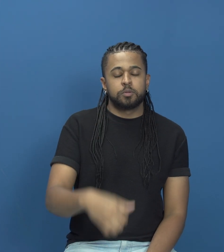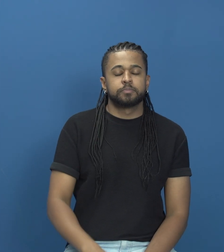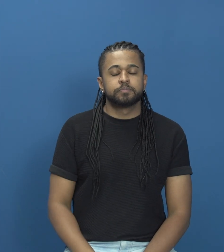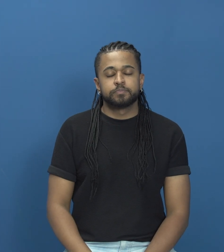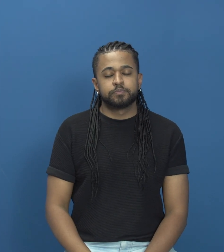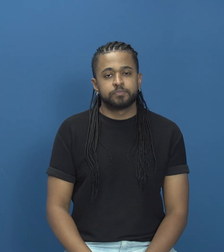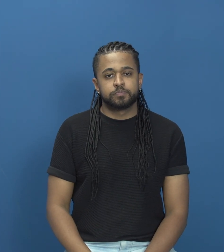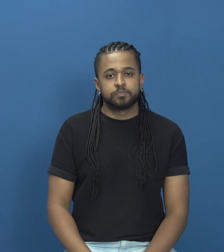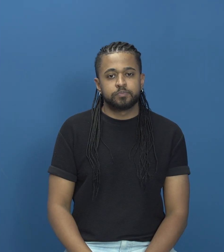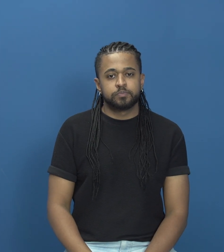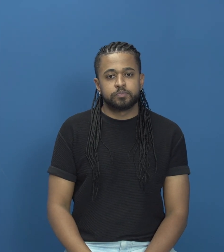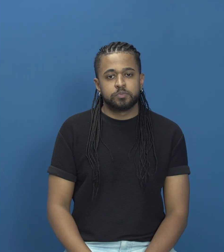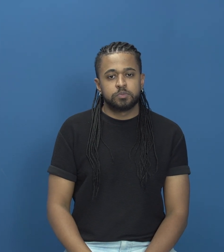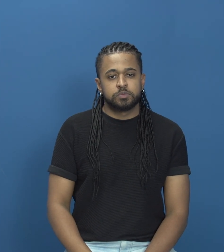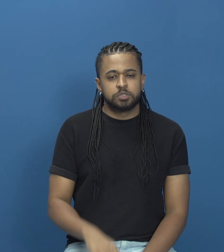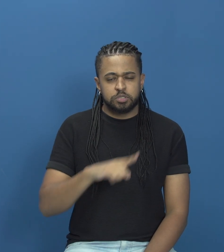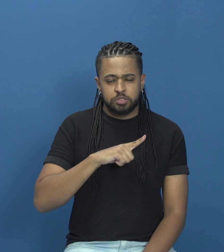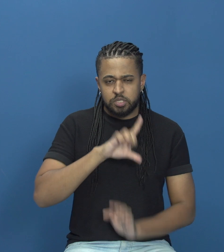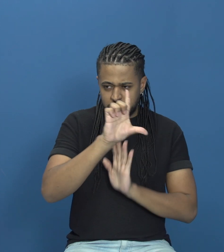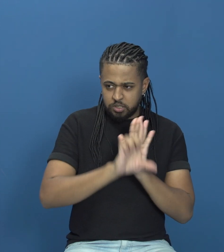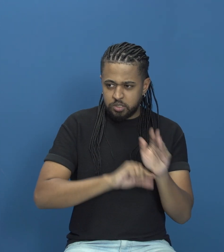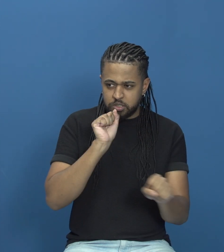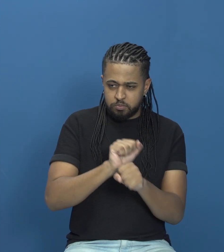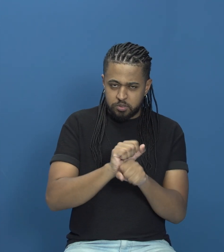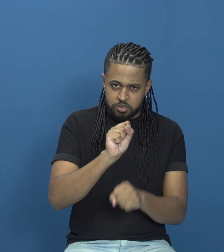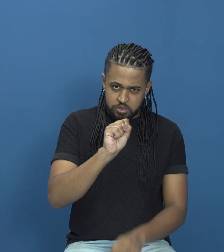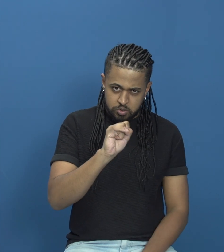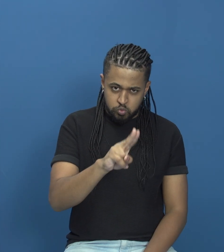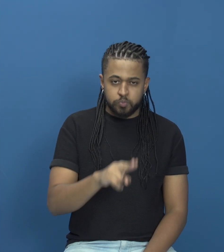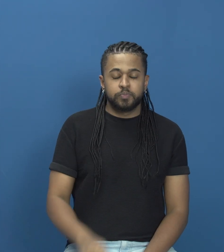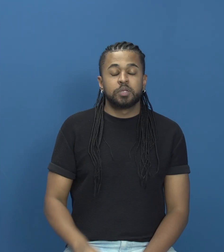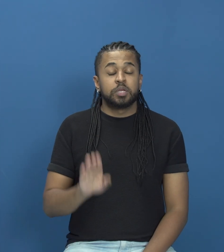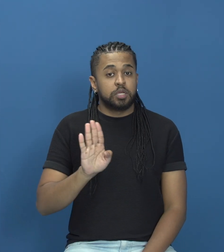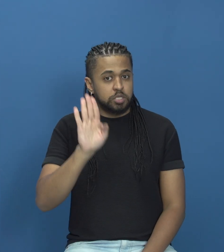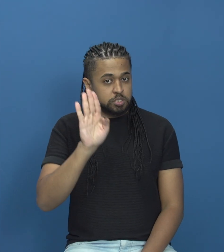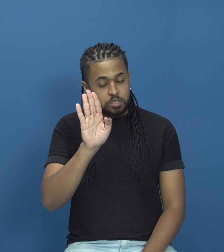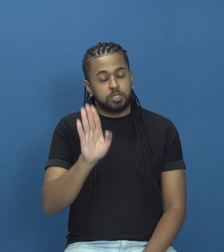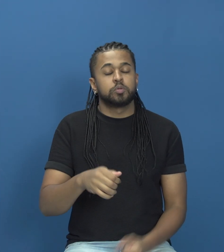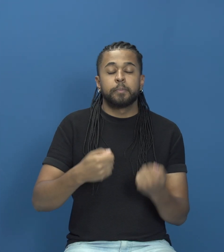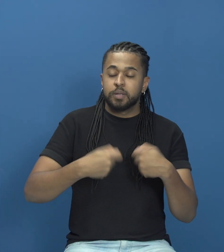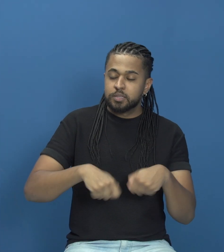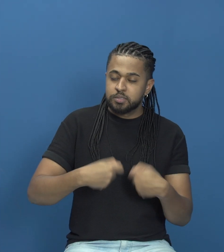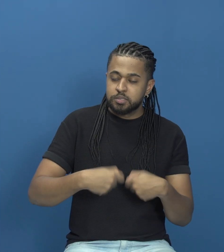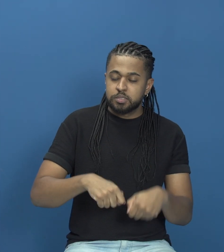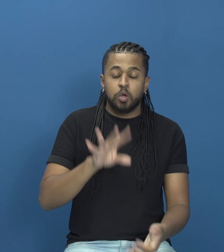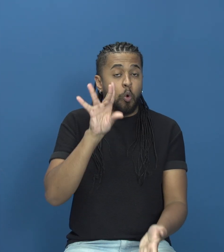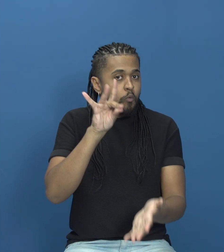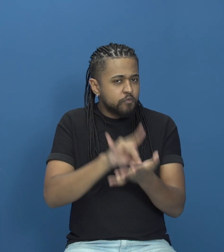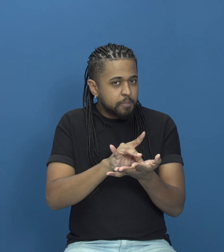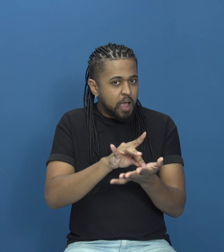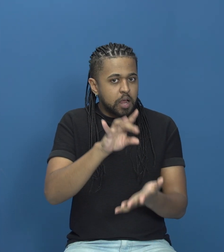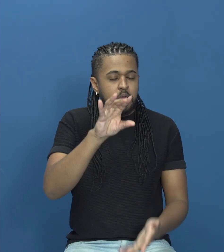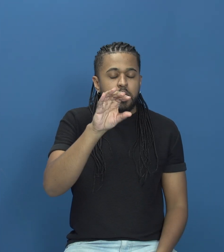15.4. Para constar na lista de espera do SISU, o candidato ou candidata deverá confirmar